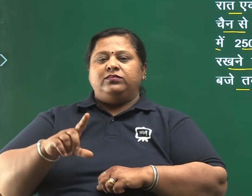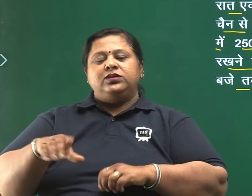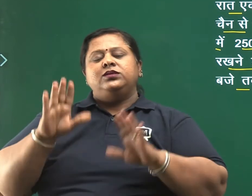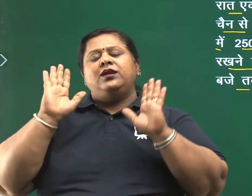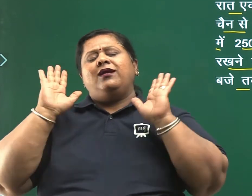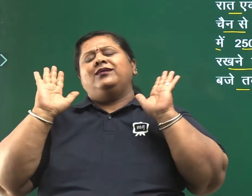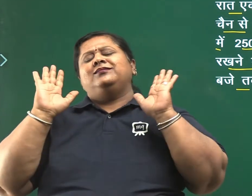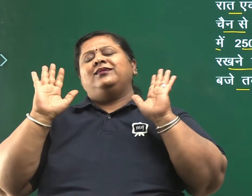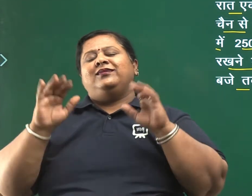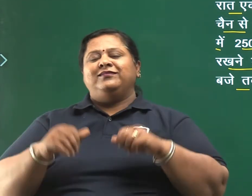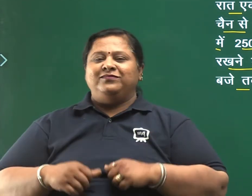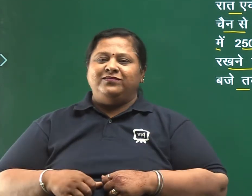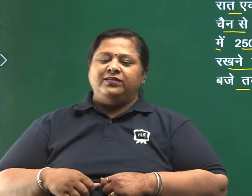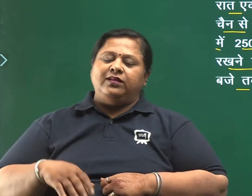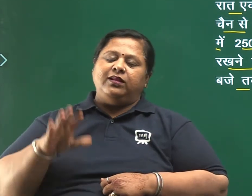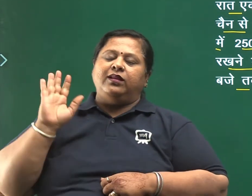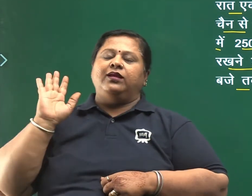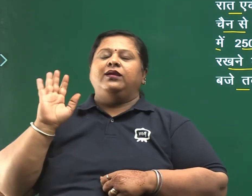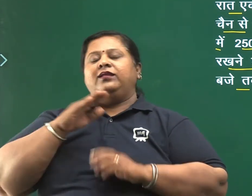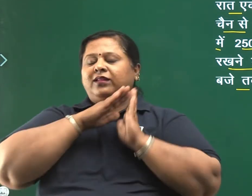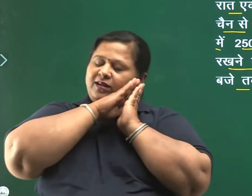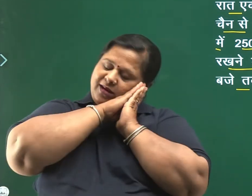चैन से नींद आई।